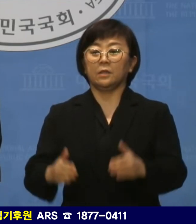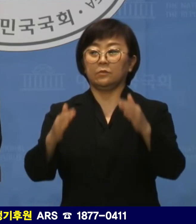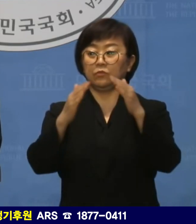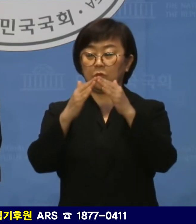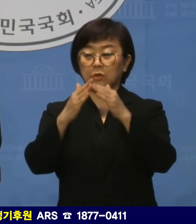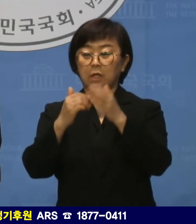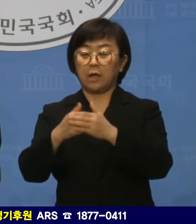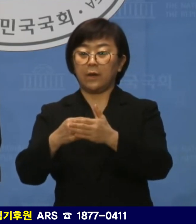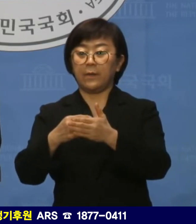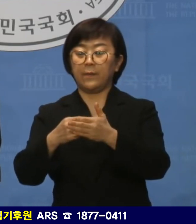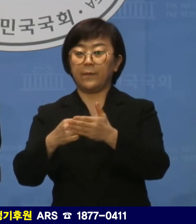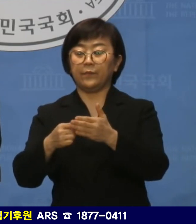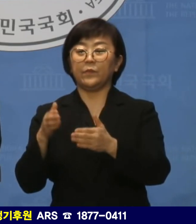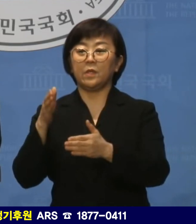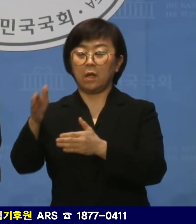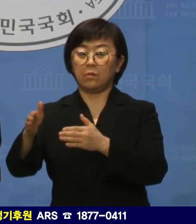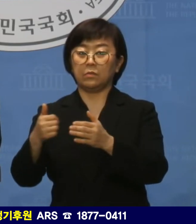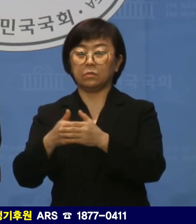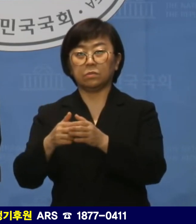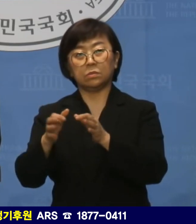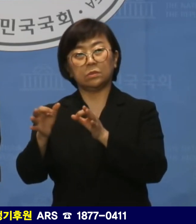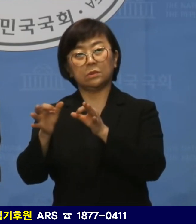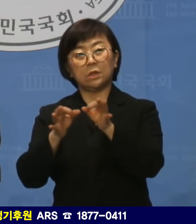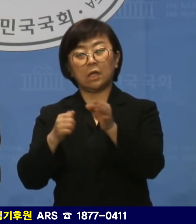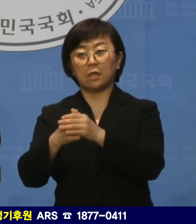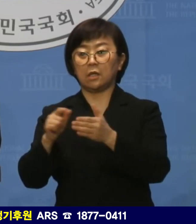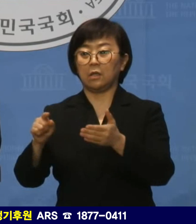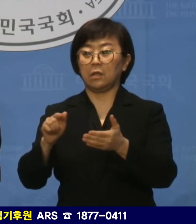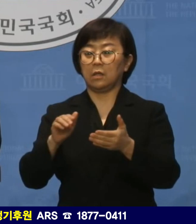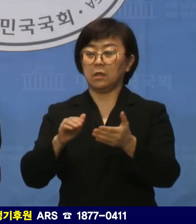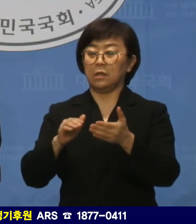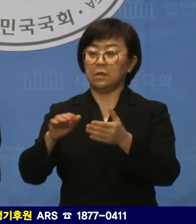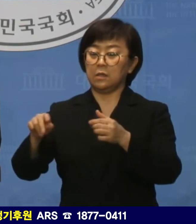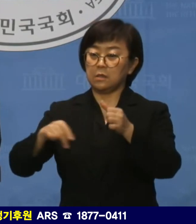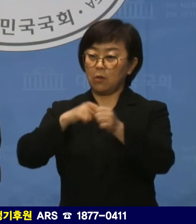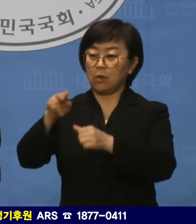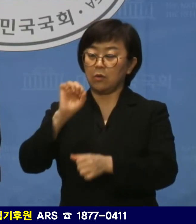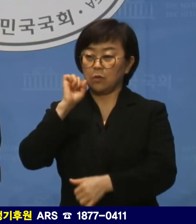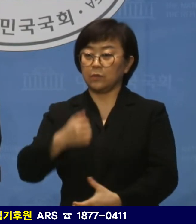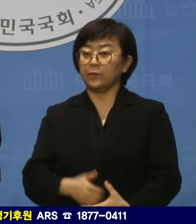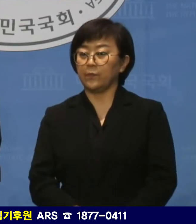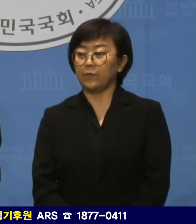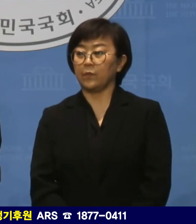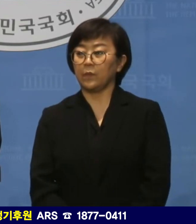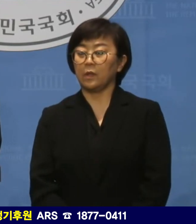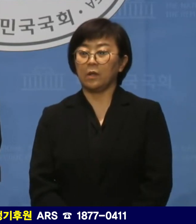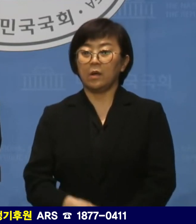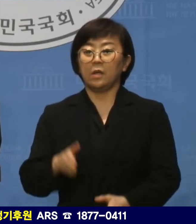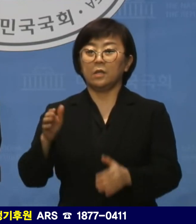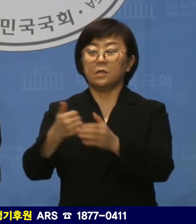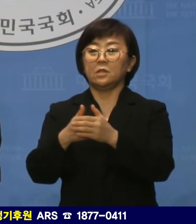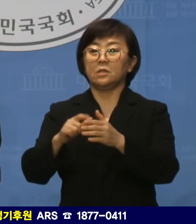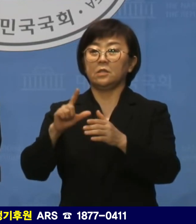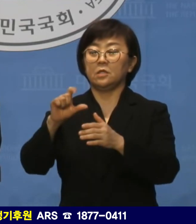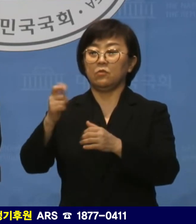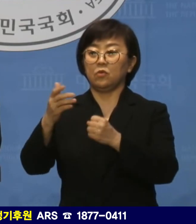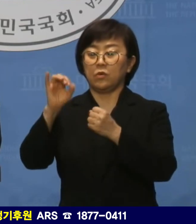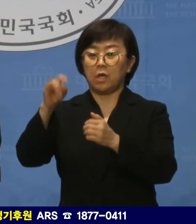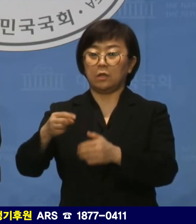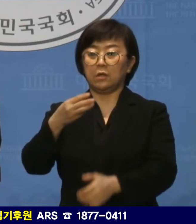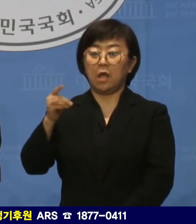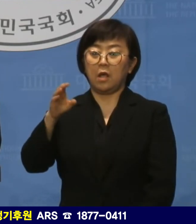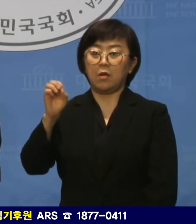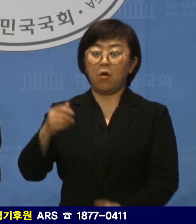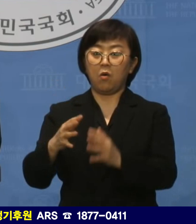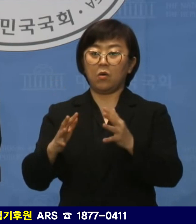부동산 PF 시장이 유동성 공급으로 연명할 수 있는 상황이 아닙니다. 업계 16위의